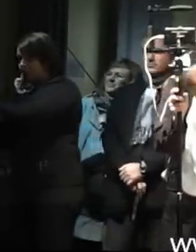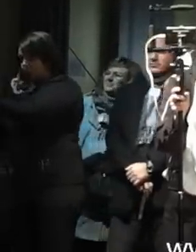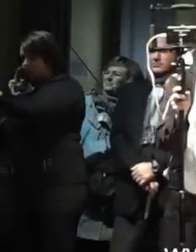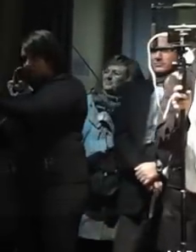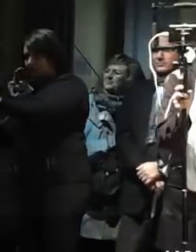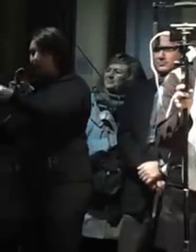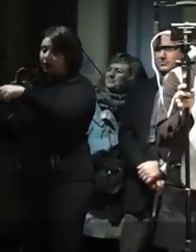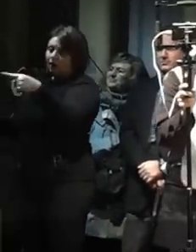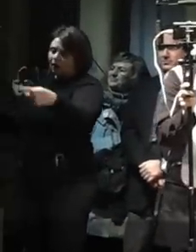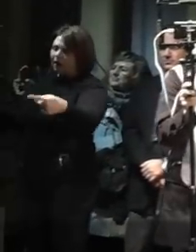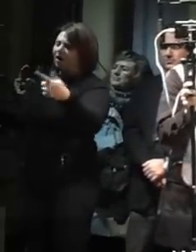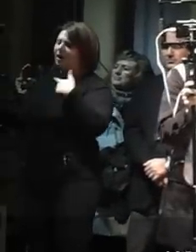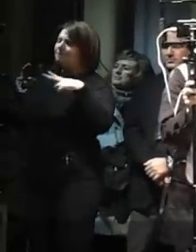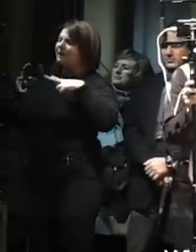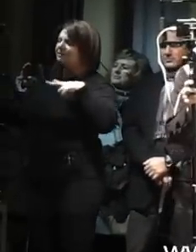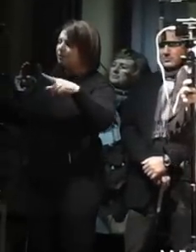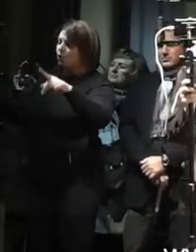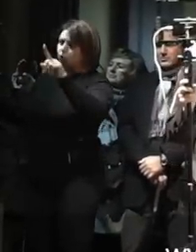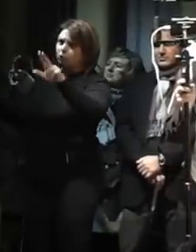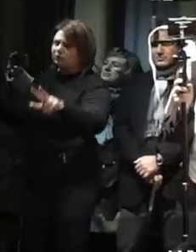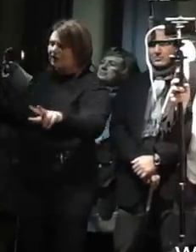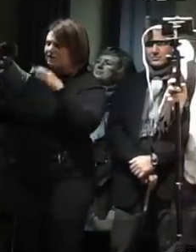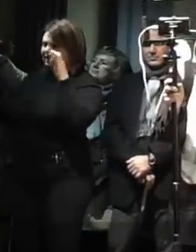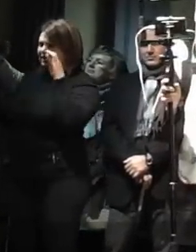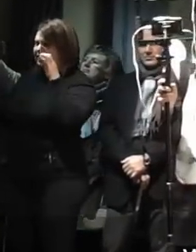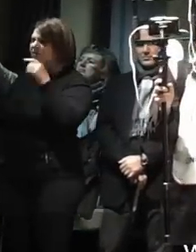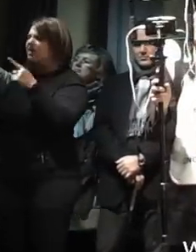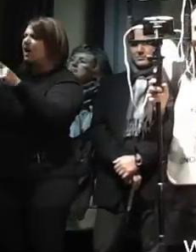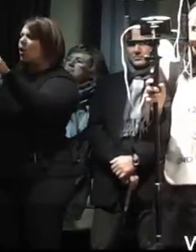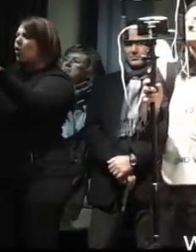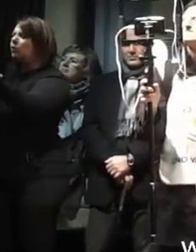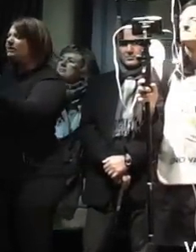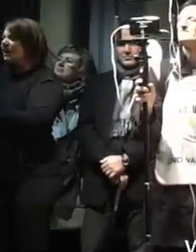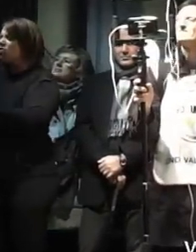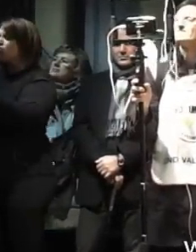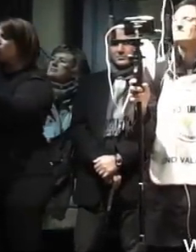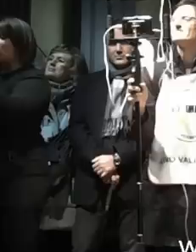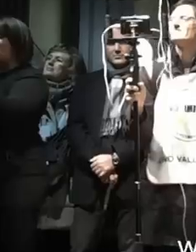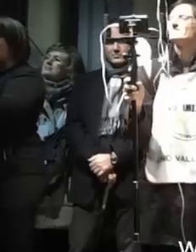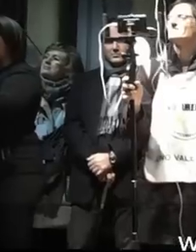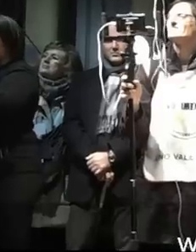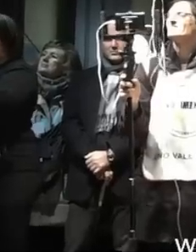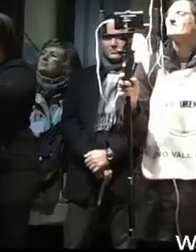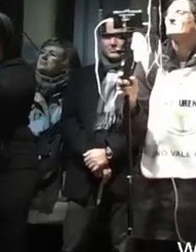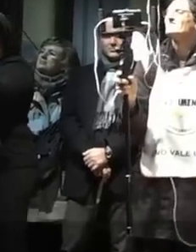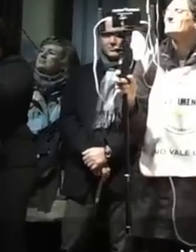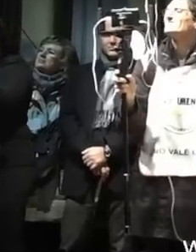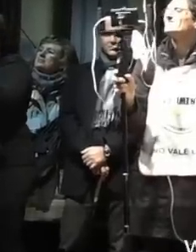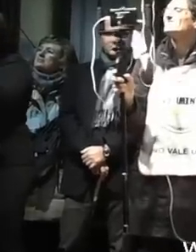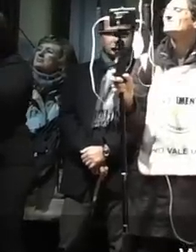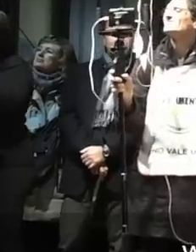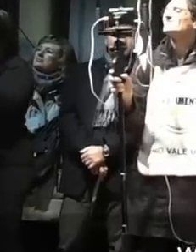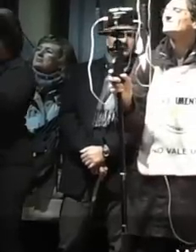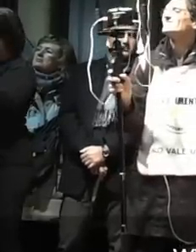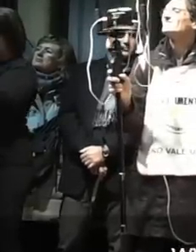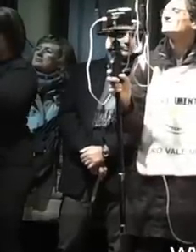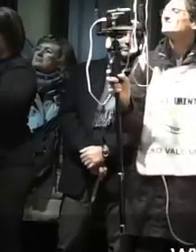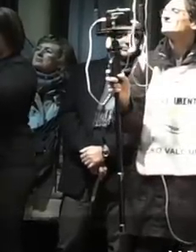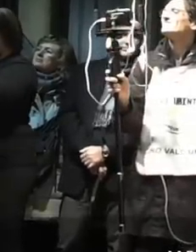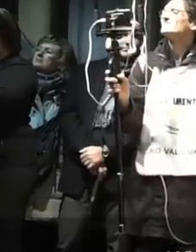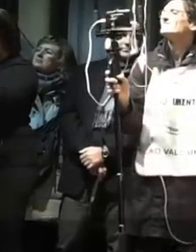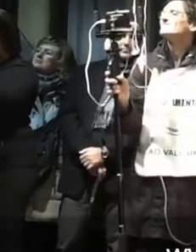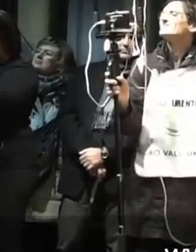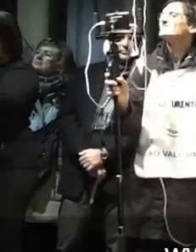male. E allora è un terzo il lavoro utile, è un terzo, quindi noi dobbiamo agire su queste cose. La